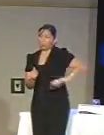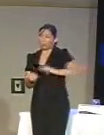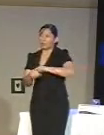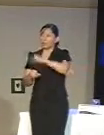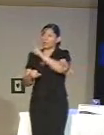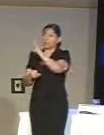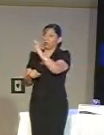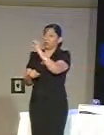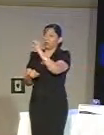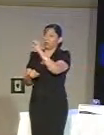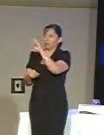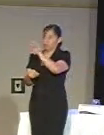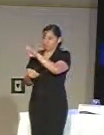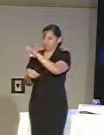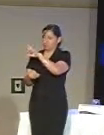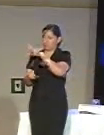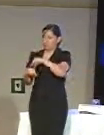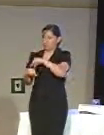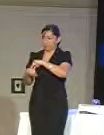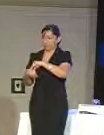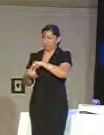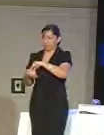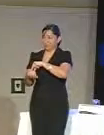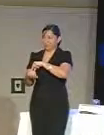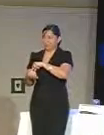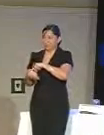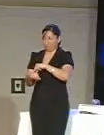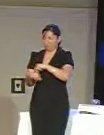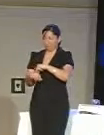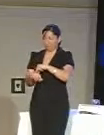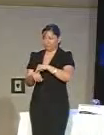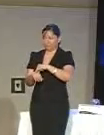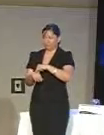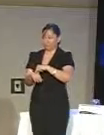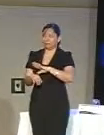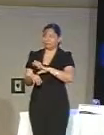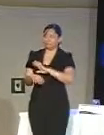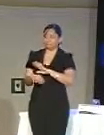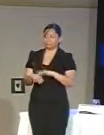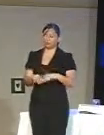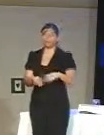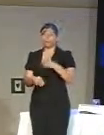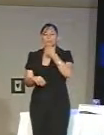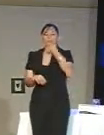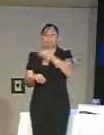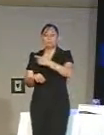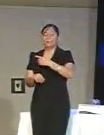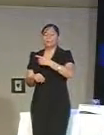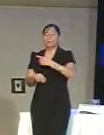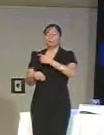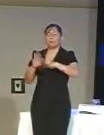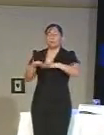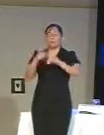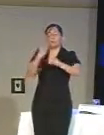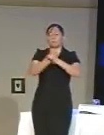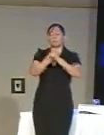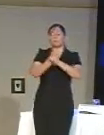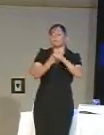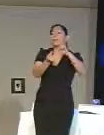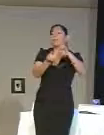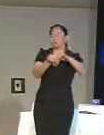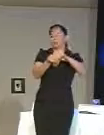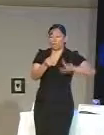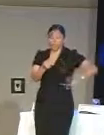definitiva en este problema, me parece que es un problema que atañe también a los